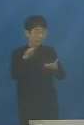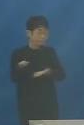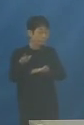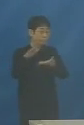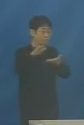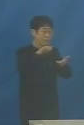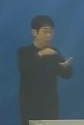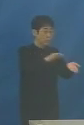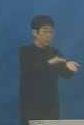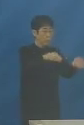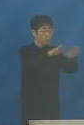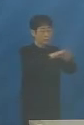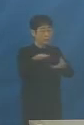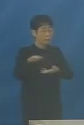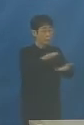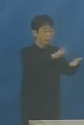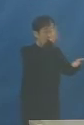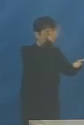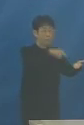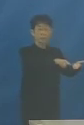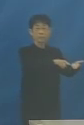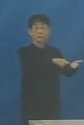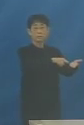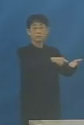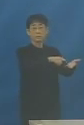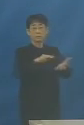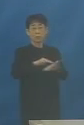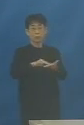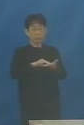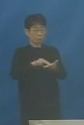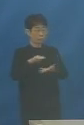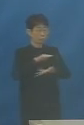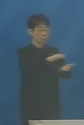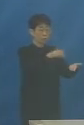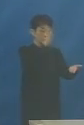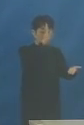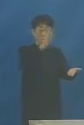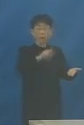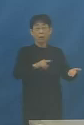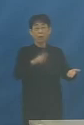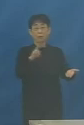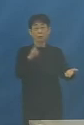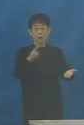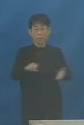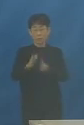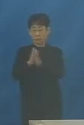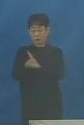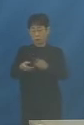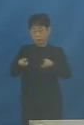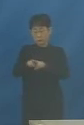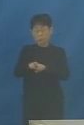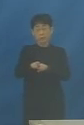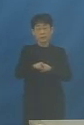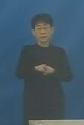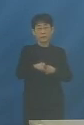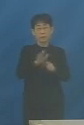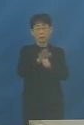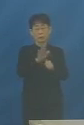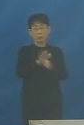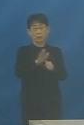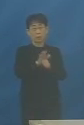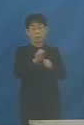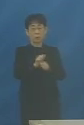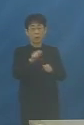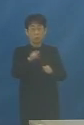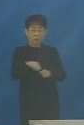あとは自分たちで打ってくれますよとこの日の好段取りを県の方も一緒になって手伝いさせていただきましてスムーズにできない